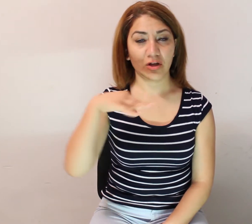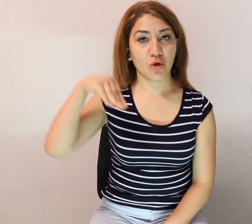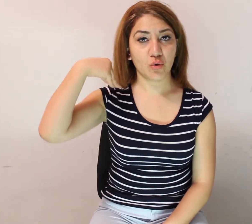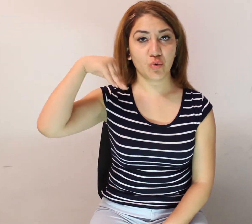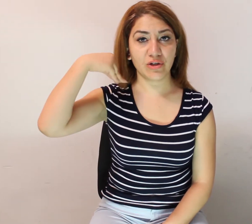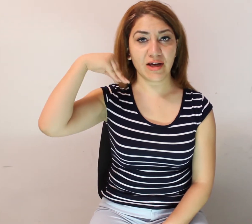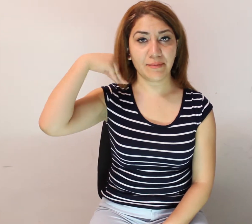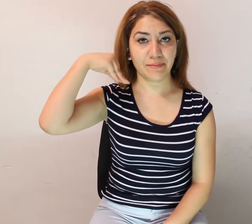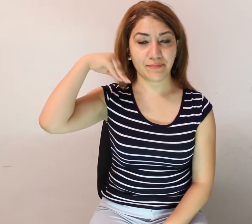Թուրքիա,